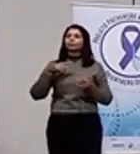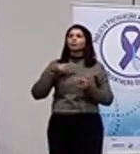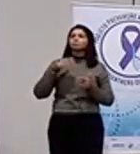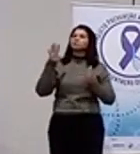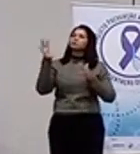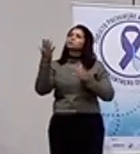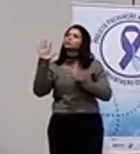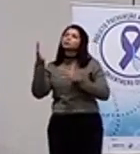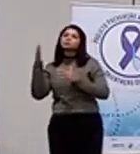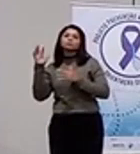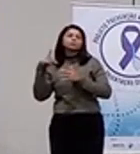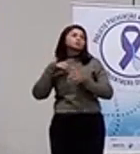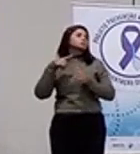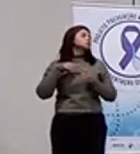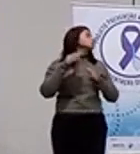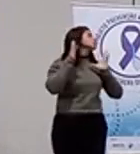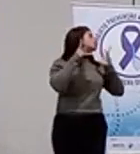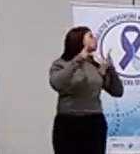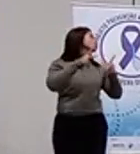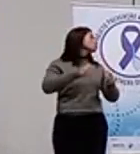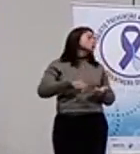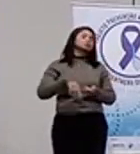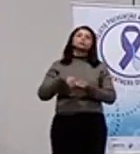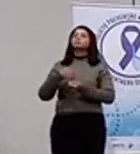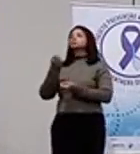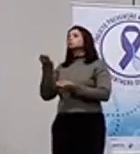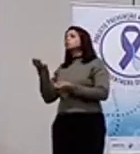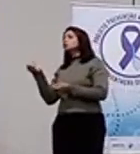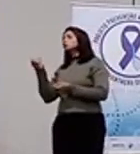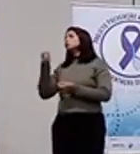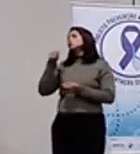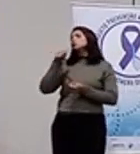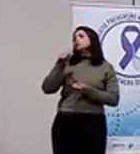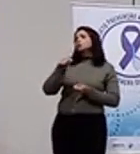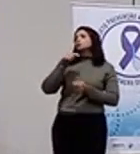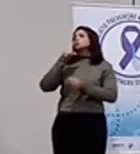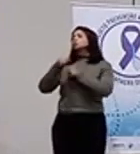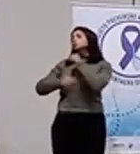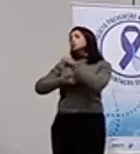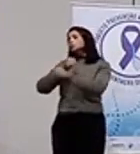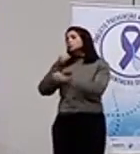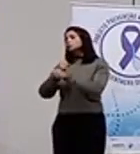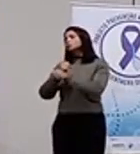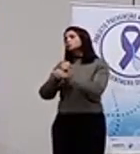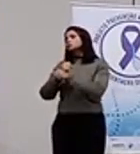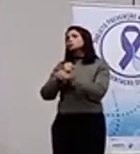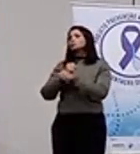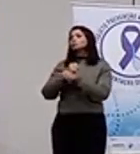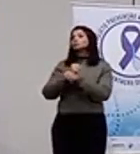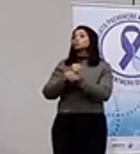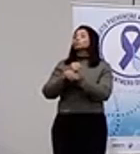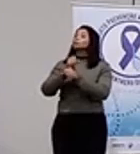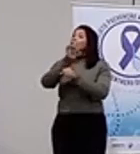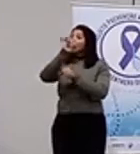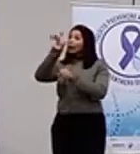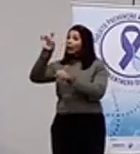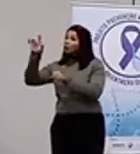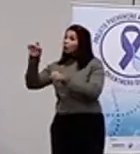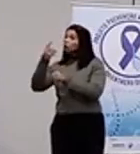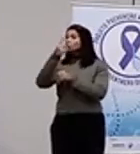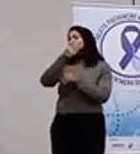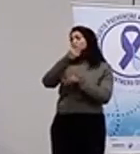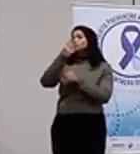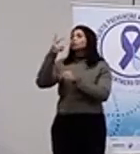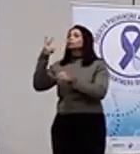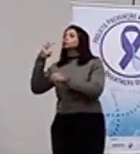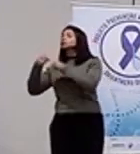né? 6 a 7 anos, né? Então, cada fase de estudo pode durar de 1 a 2 anos, cada fase. Em 1 a 2